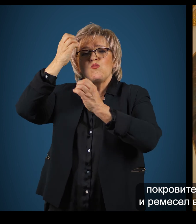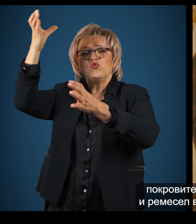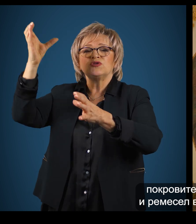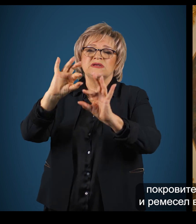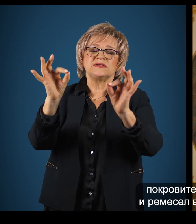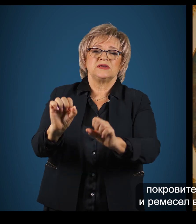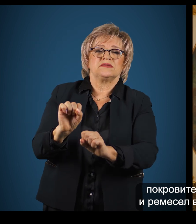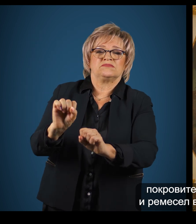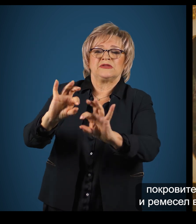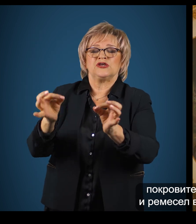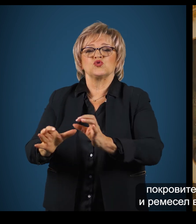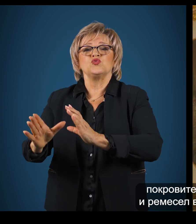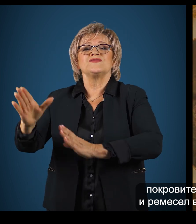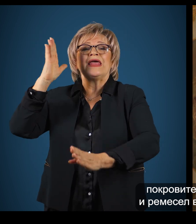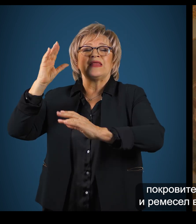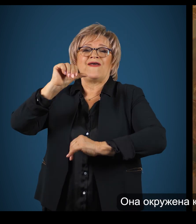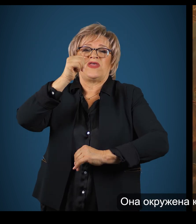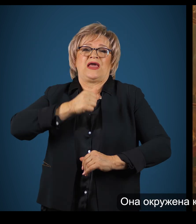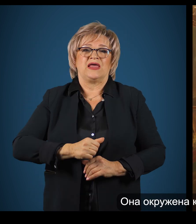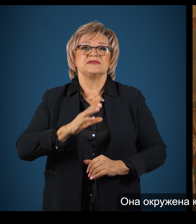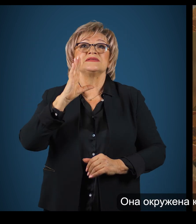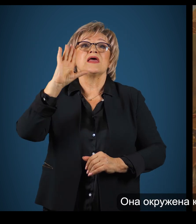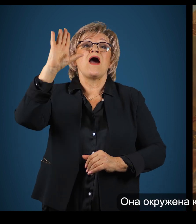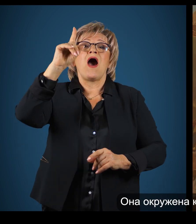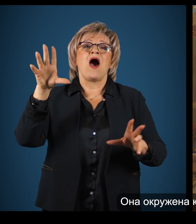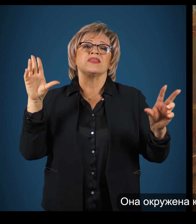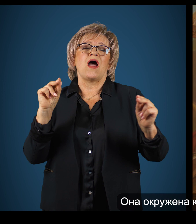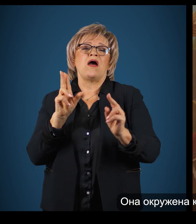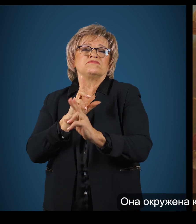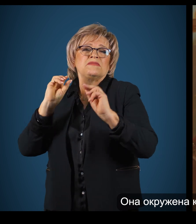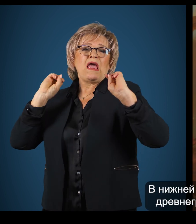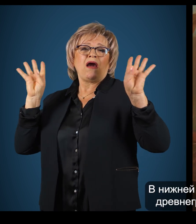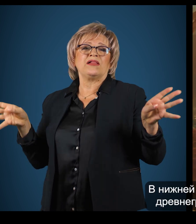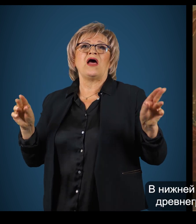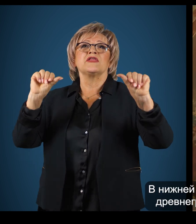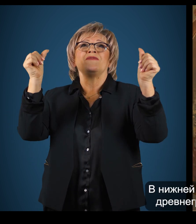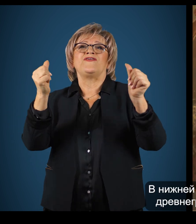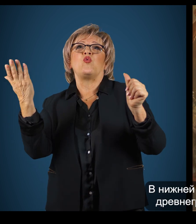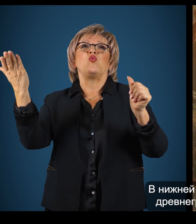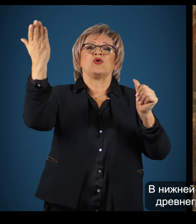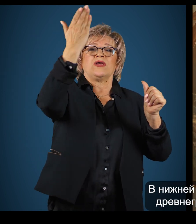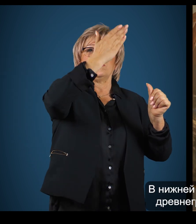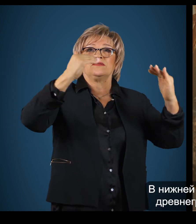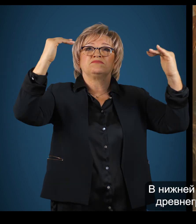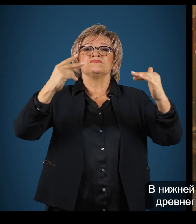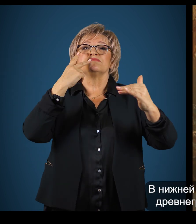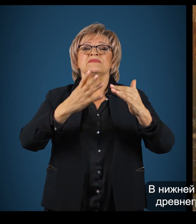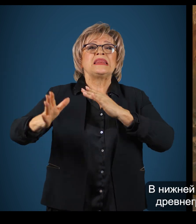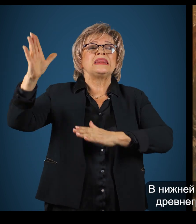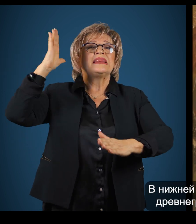Искусств и ремесел в Древней Греции она окружена крылатыми фигурами в нижней части показаны